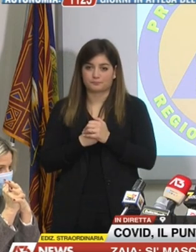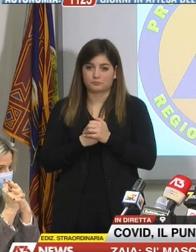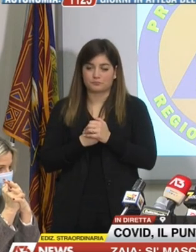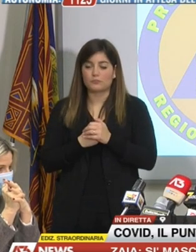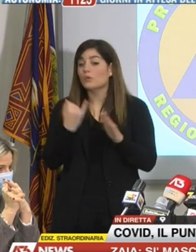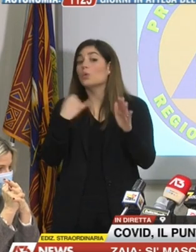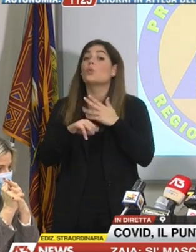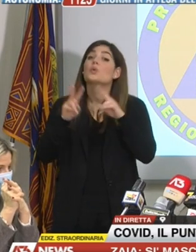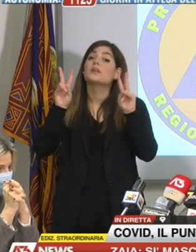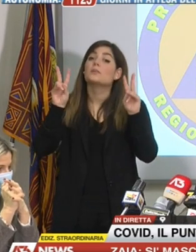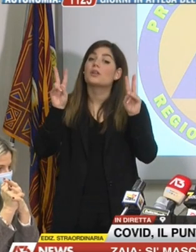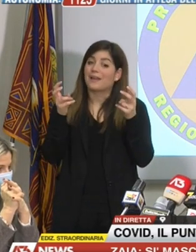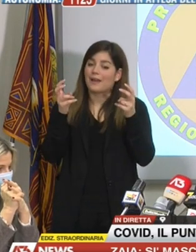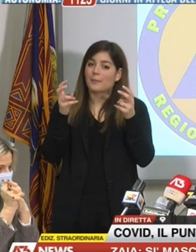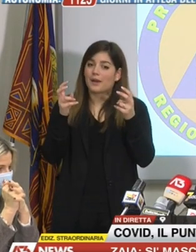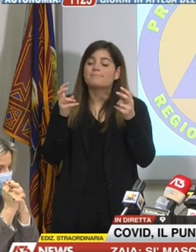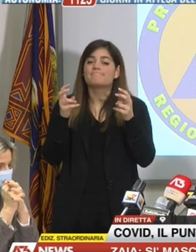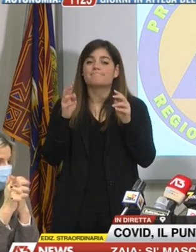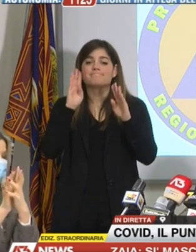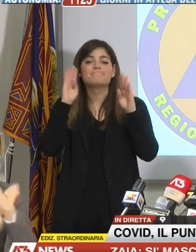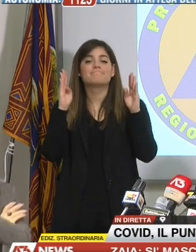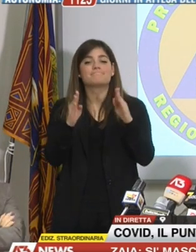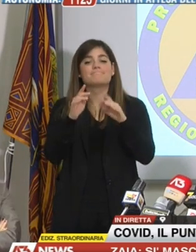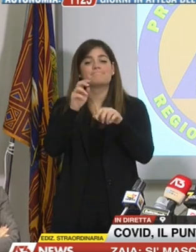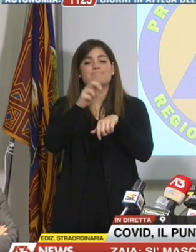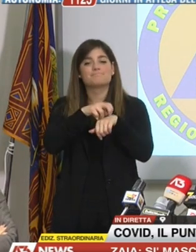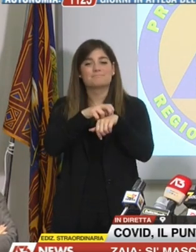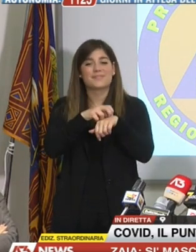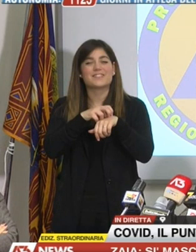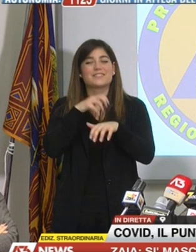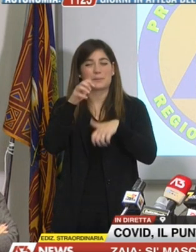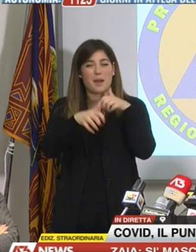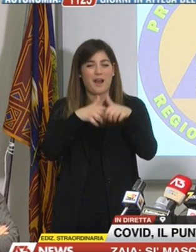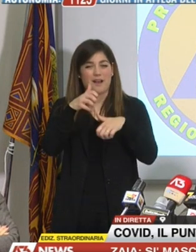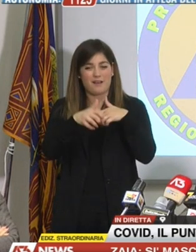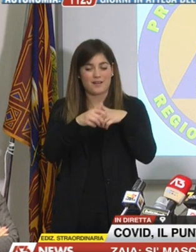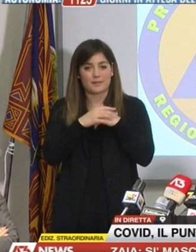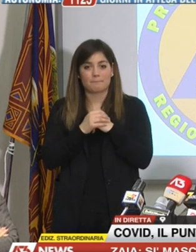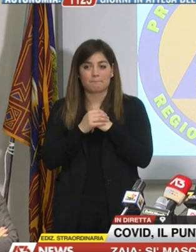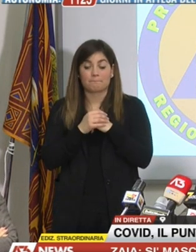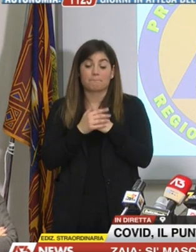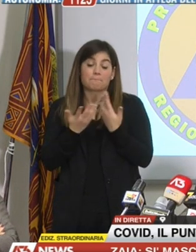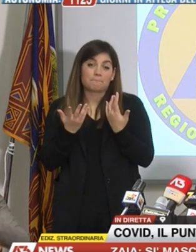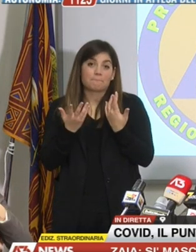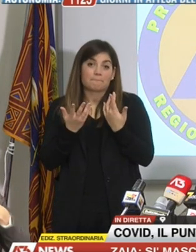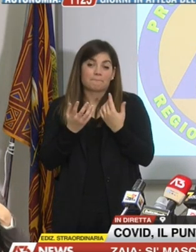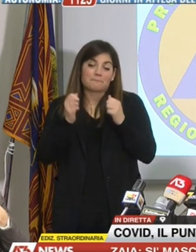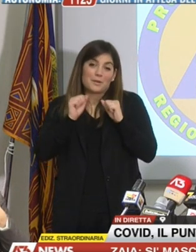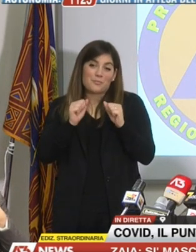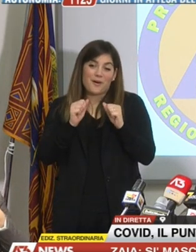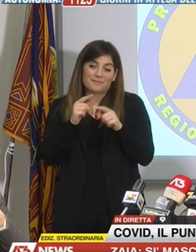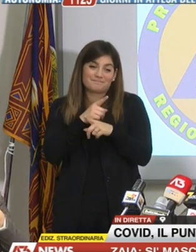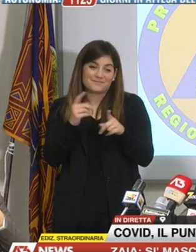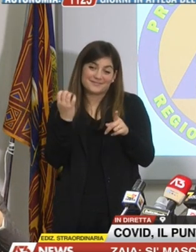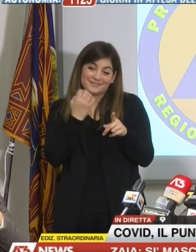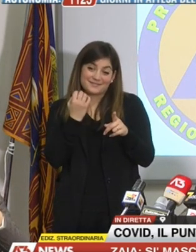dei veterinari, mi attendo una risposta dal governo, farà sorridere, però come si dice, c'è un